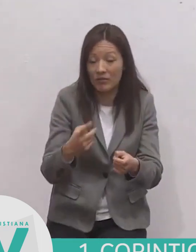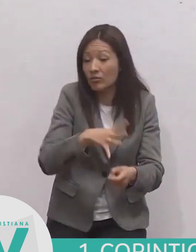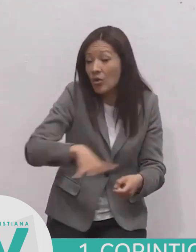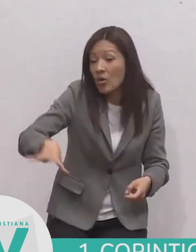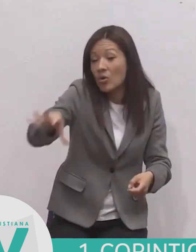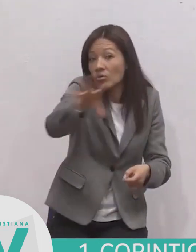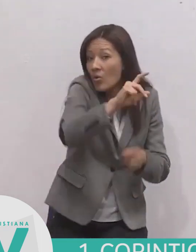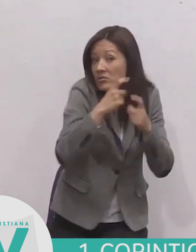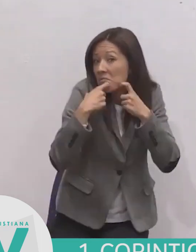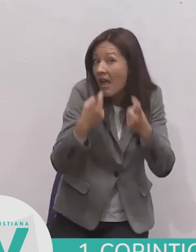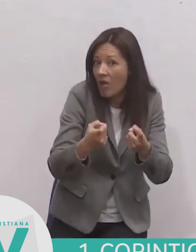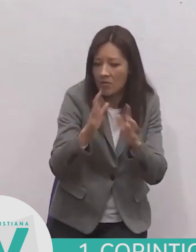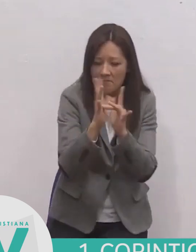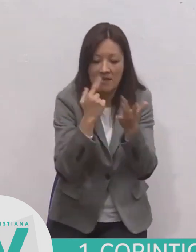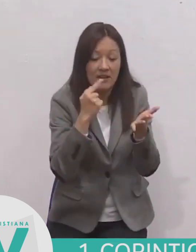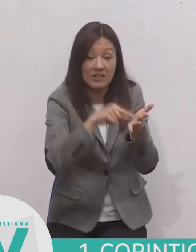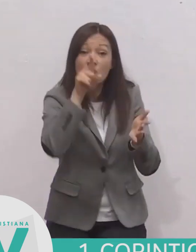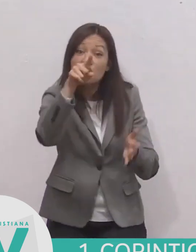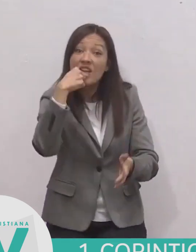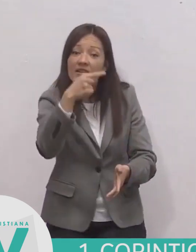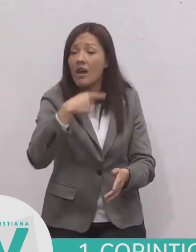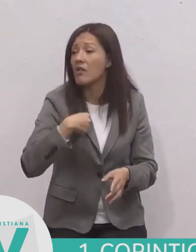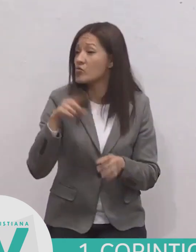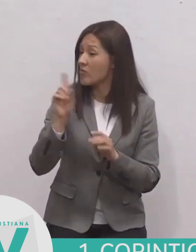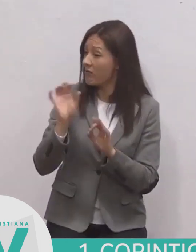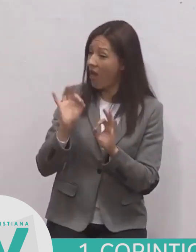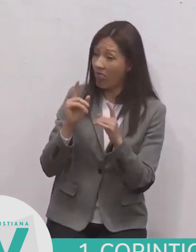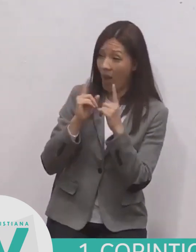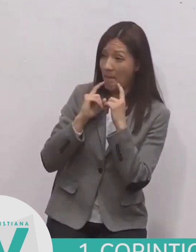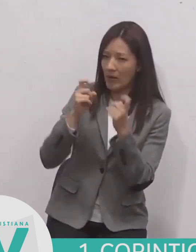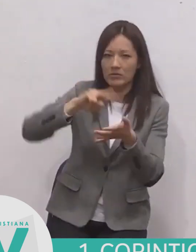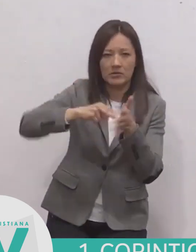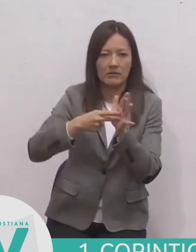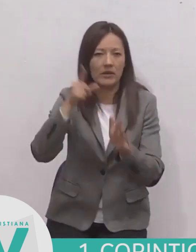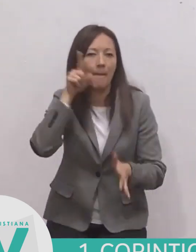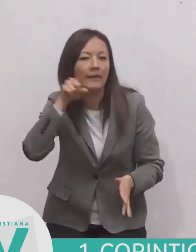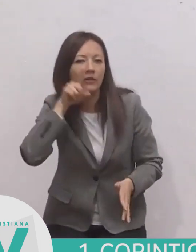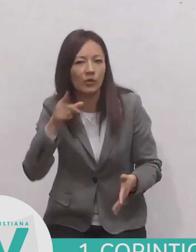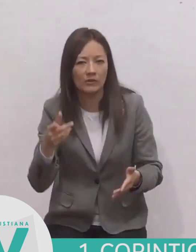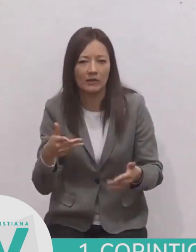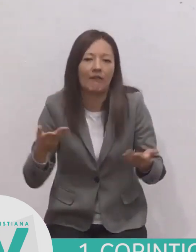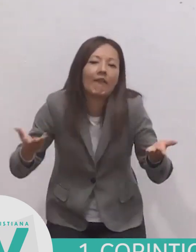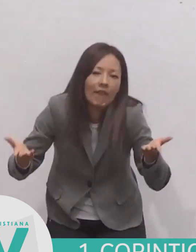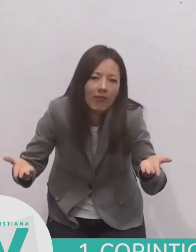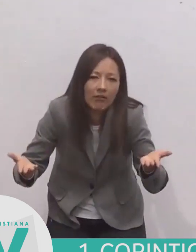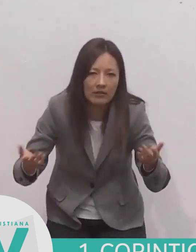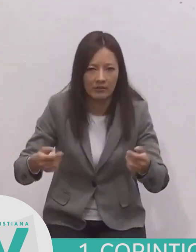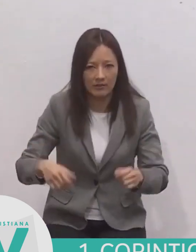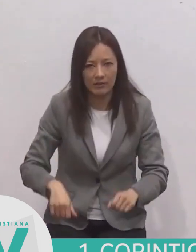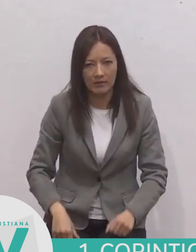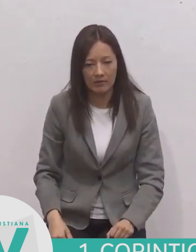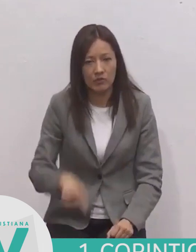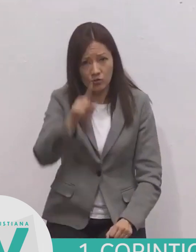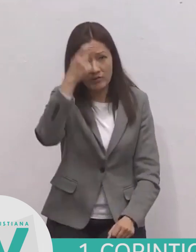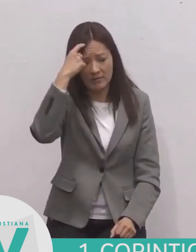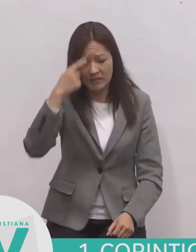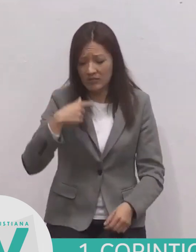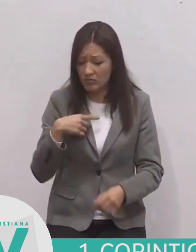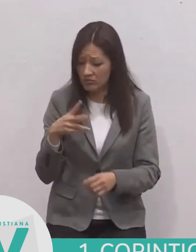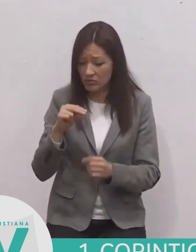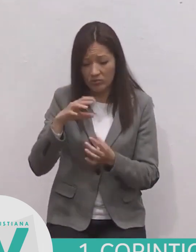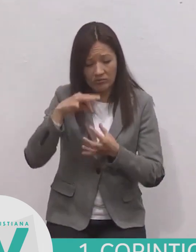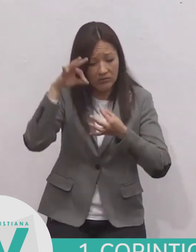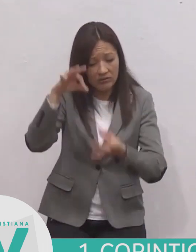mentiroso. Y está siendo mentiroso a Dios. Y el que cree que no es digno de comer porque es